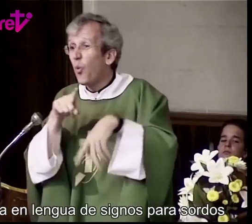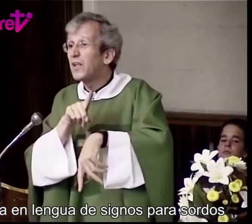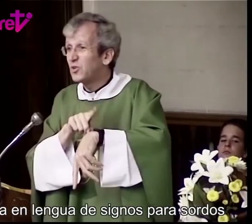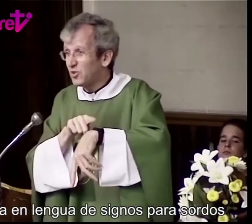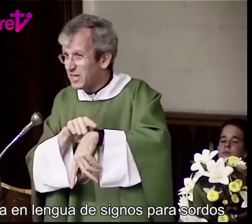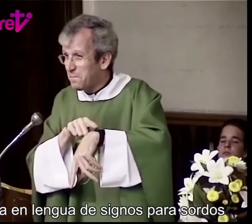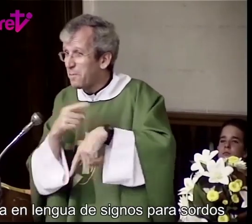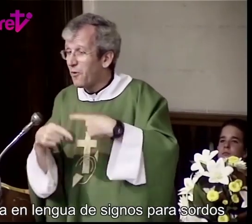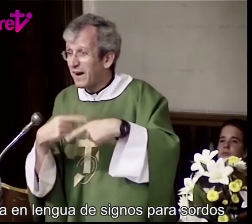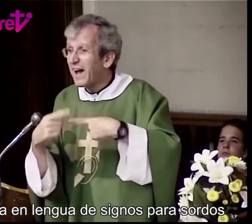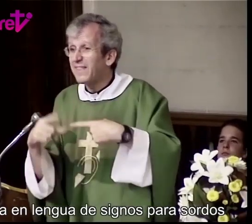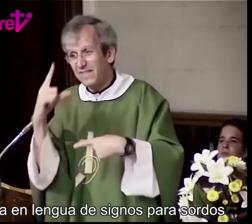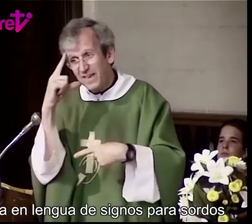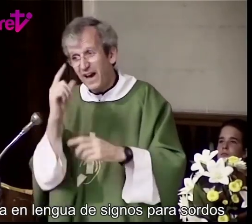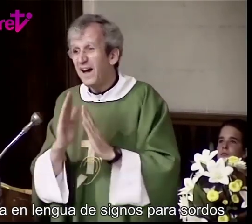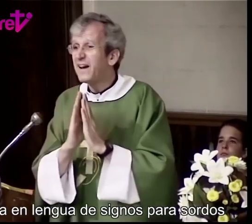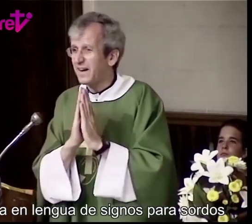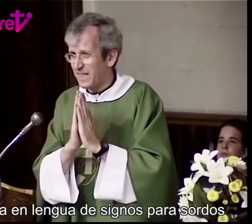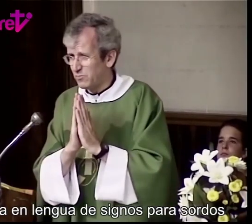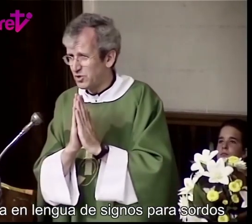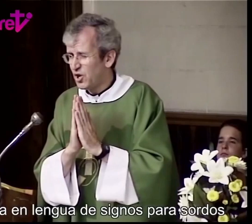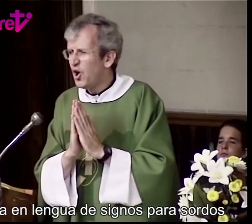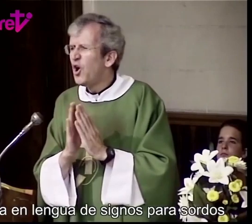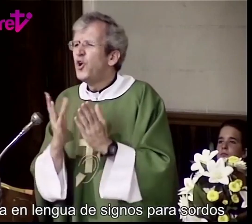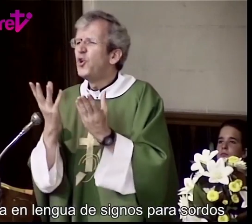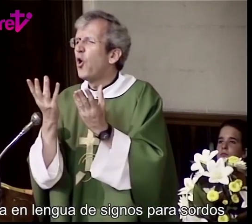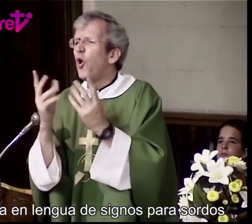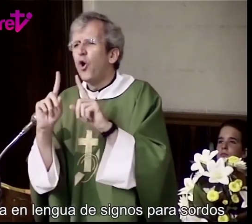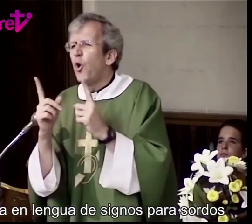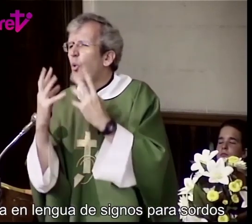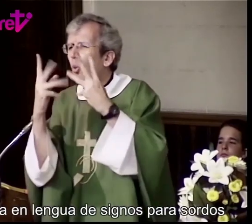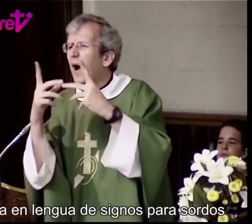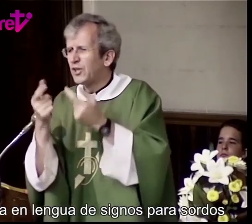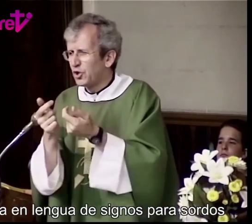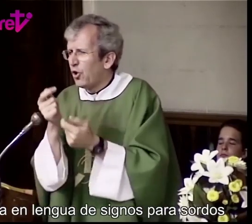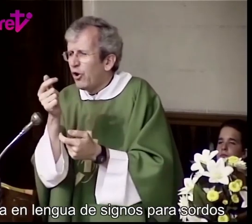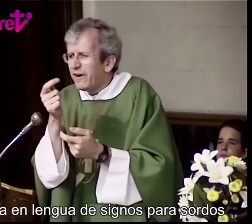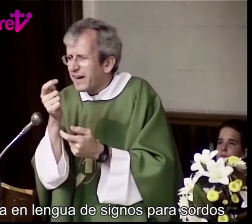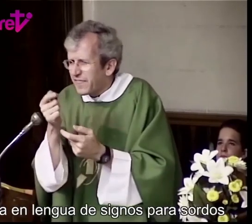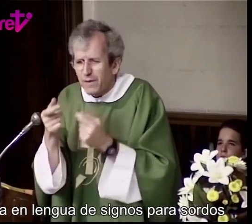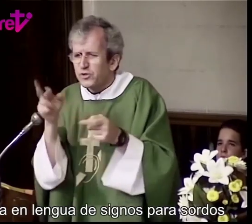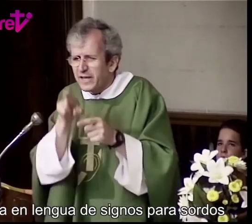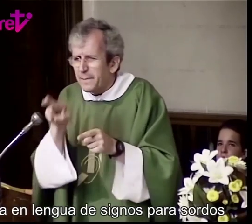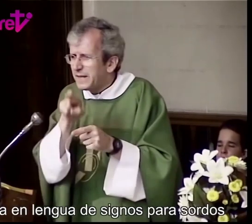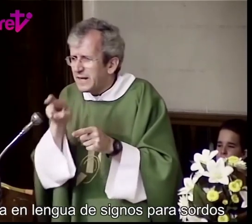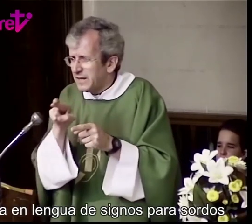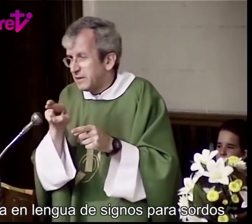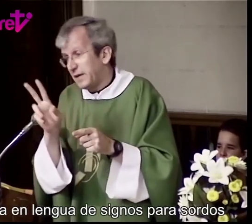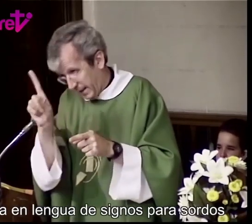cuánto tiempo cada día rezamos. No cuánto rezamos de repetir, que también